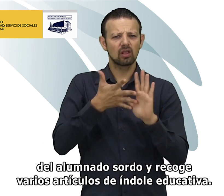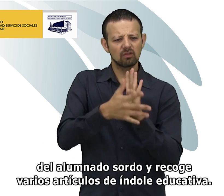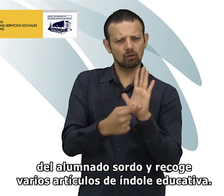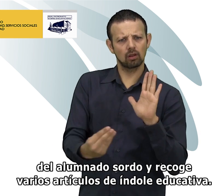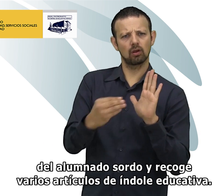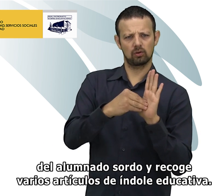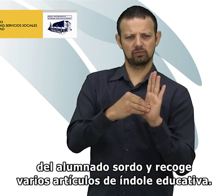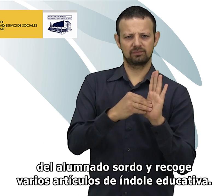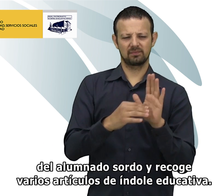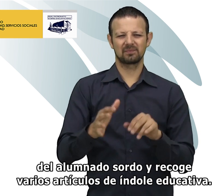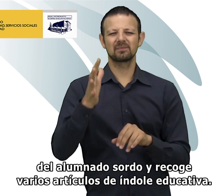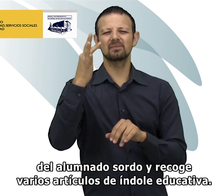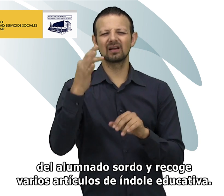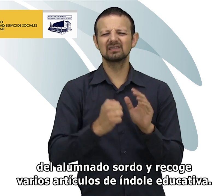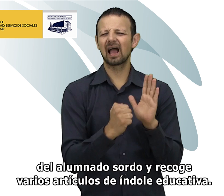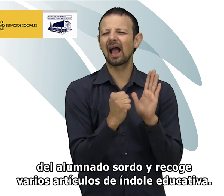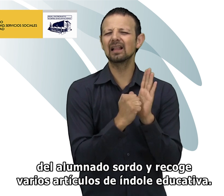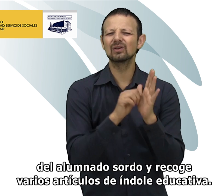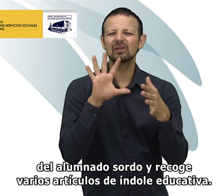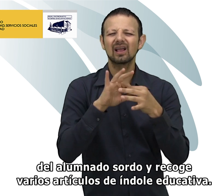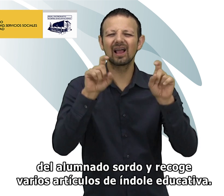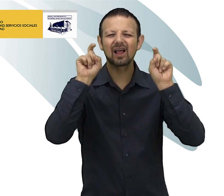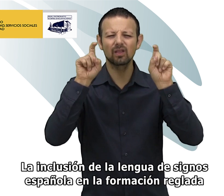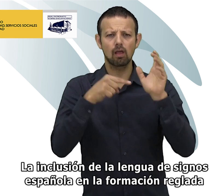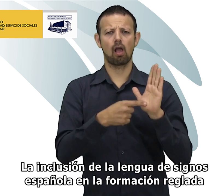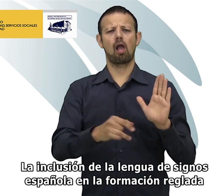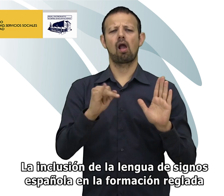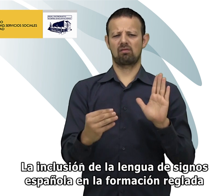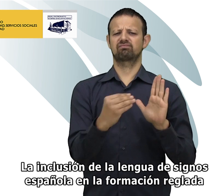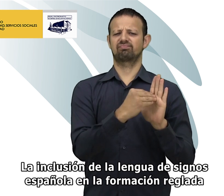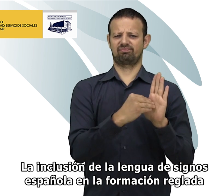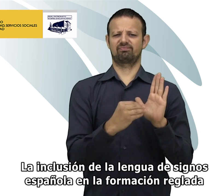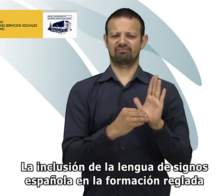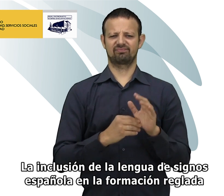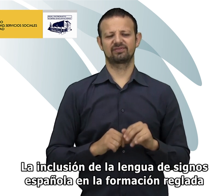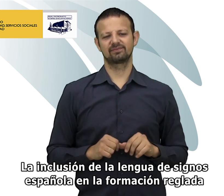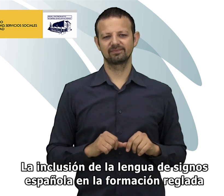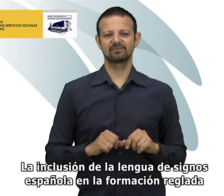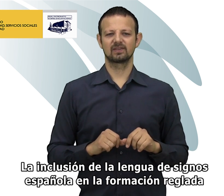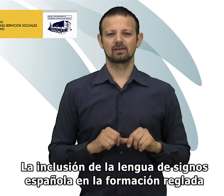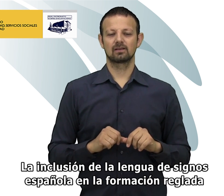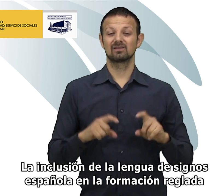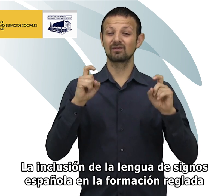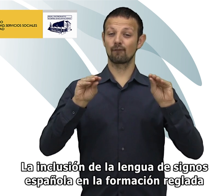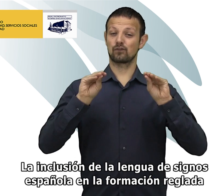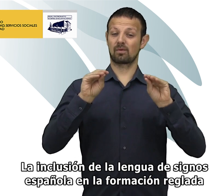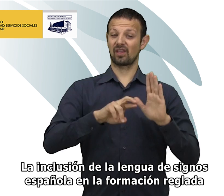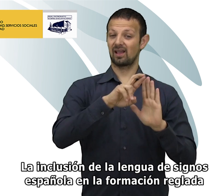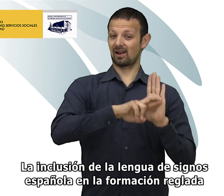educativa. La inclusión de la lengua de signos española en la formación reglada trae consigo una serie de